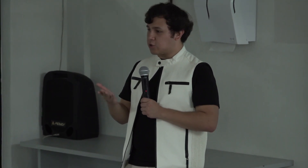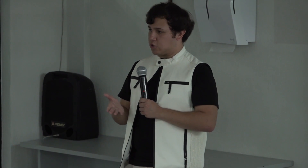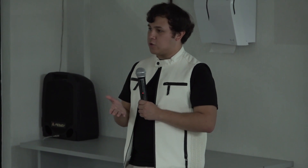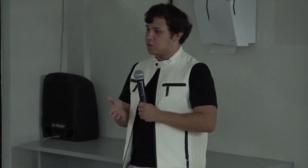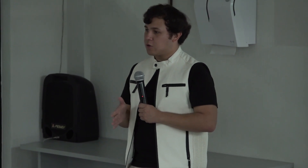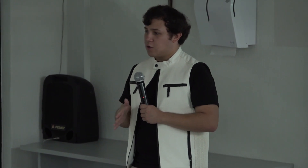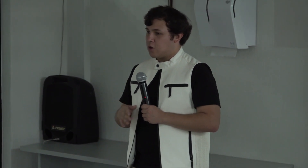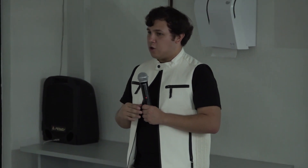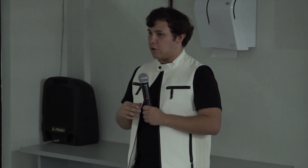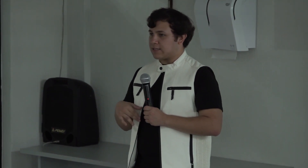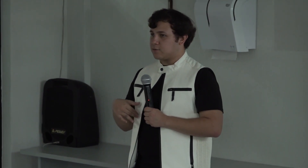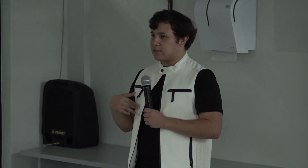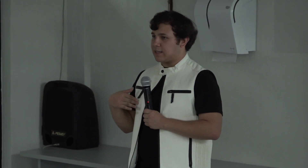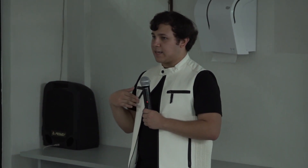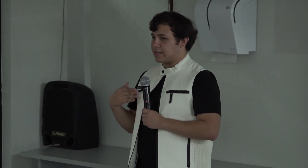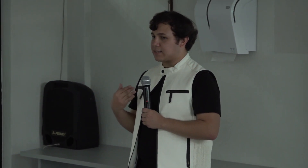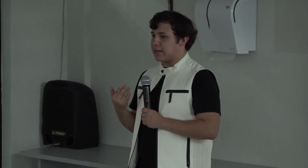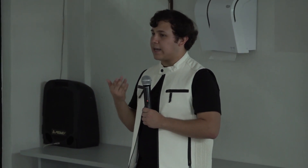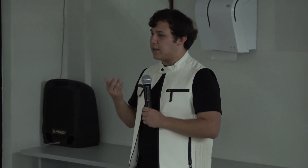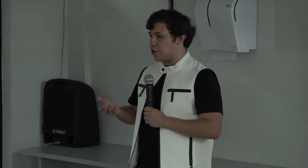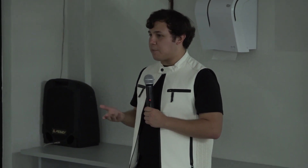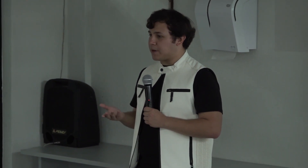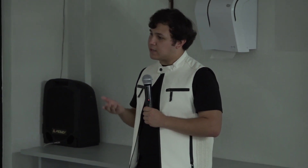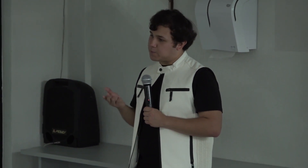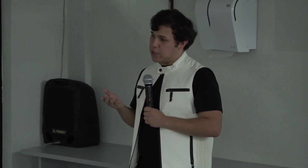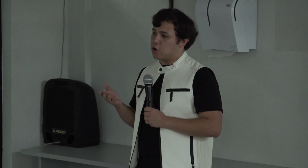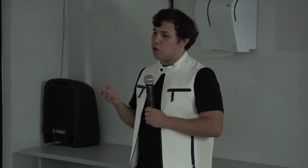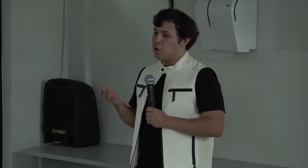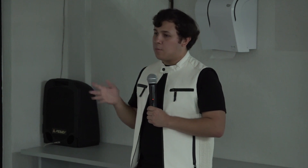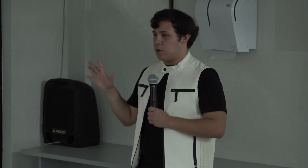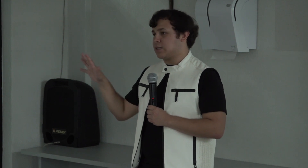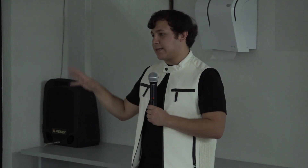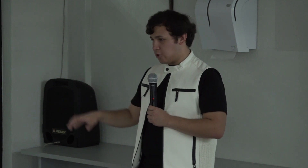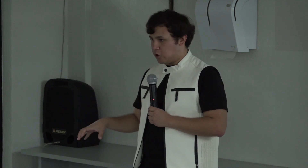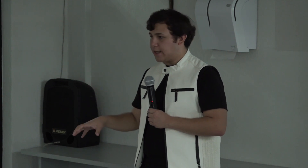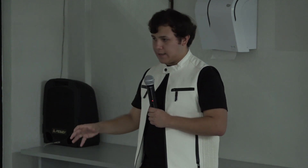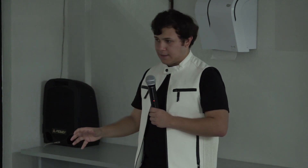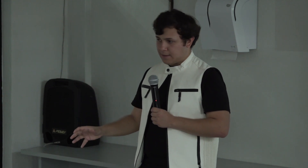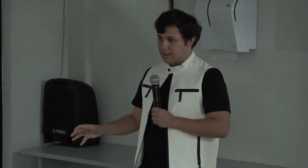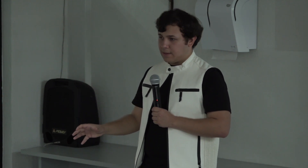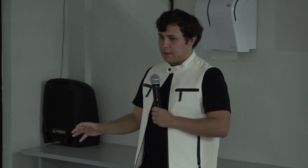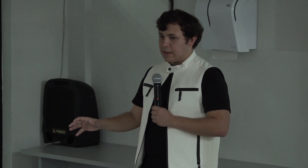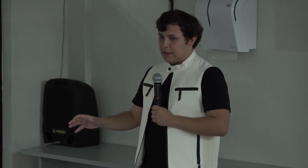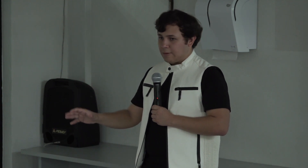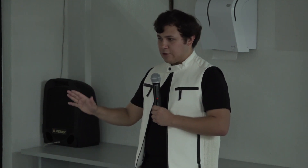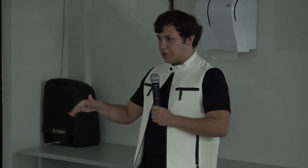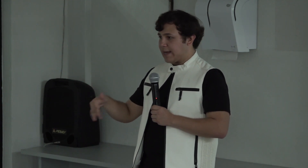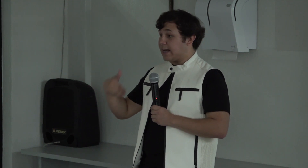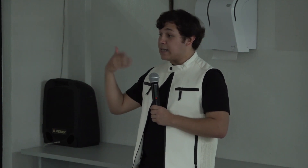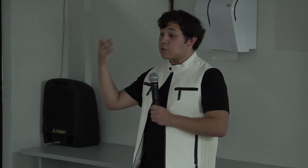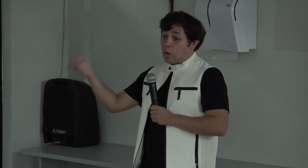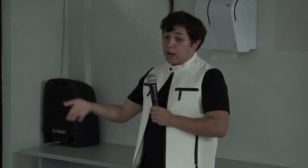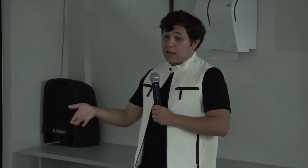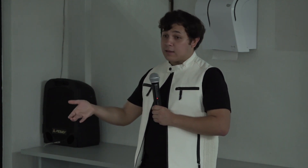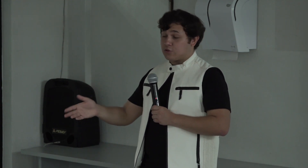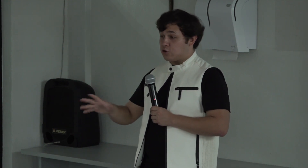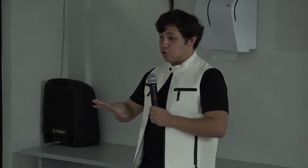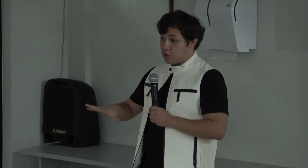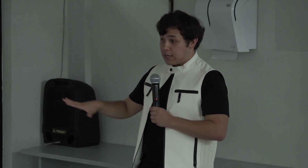sordo, lo que sucede es que el niño aprende español por la tecnología. Cuando llega a la escuela, todos son